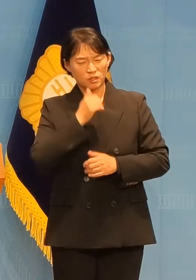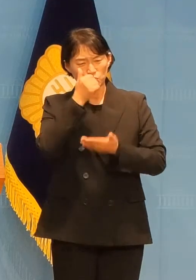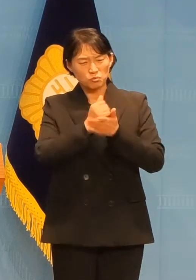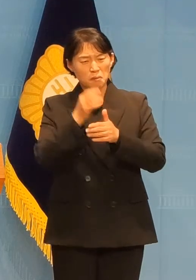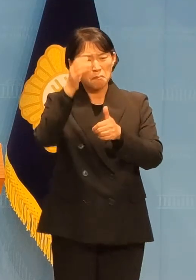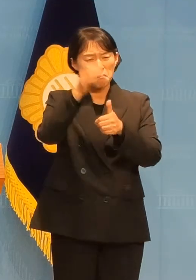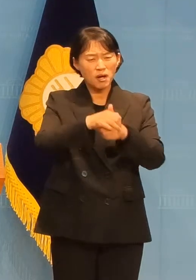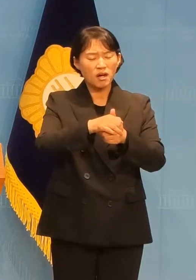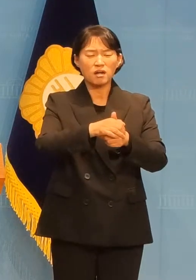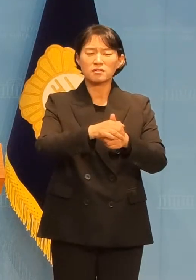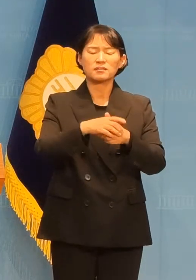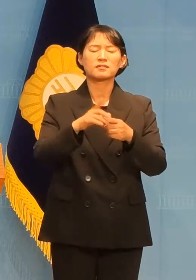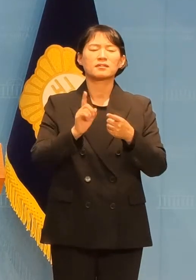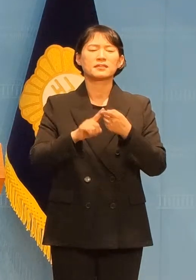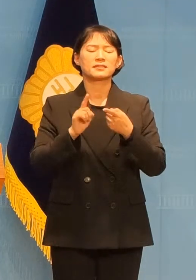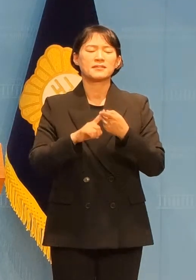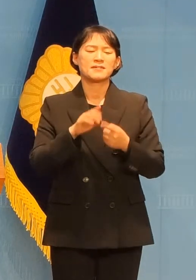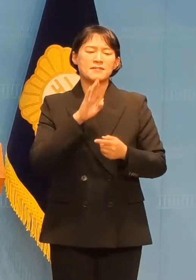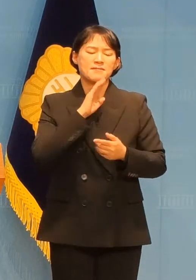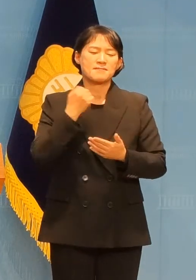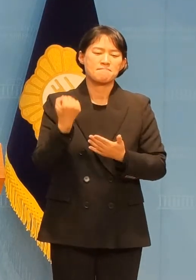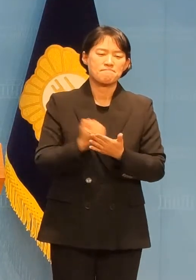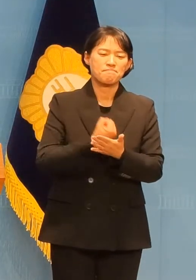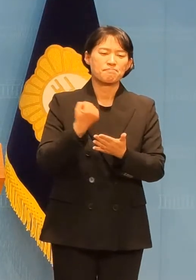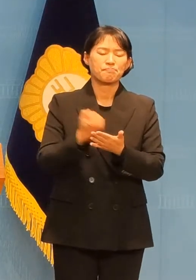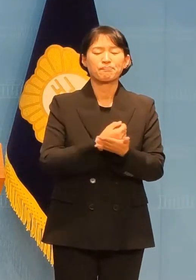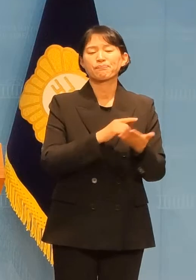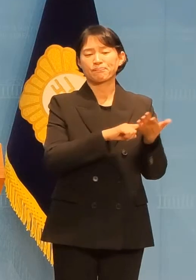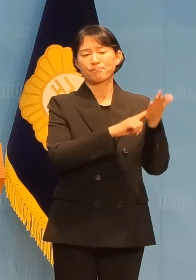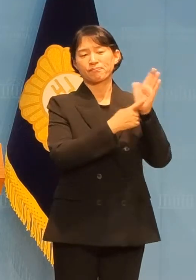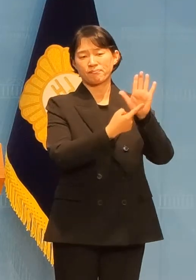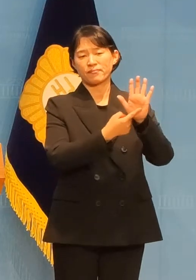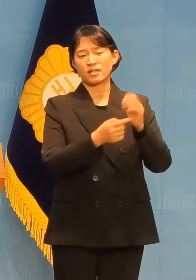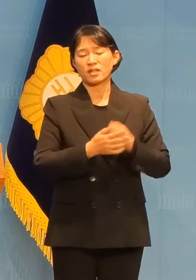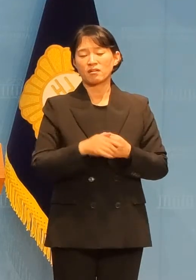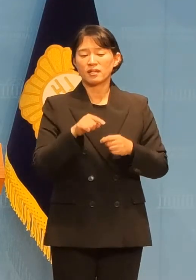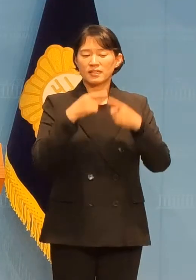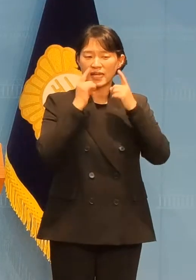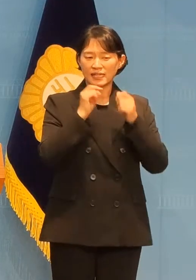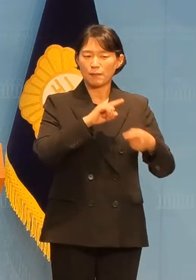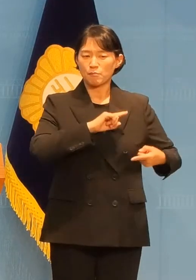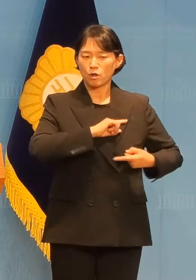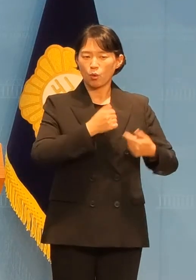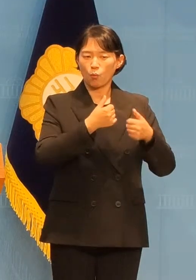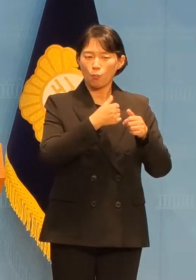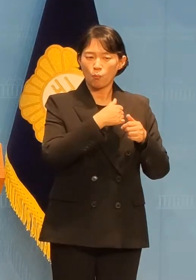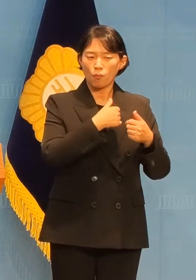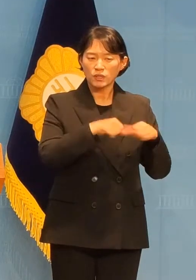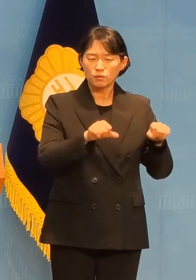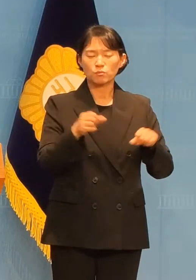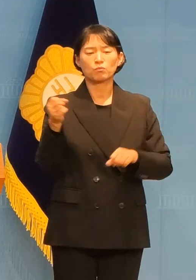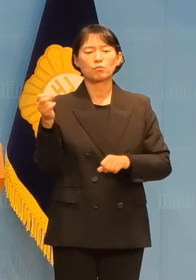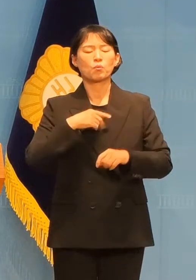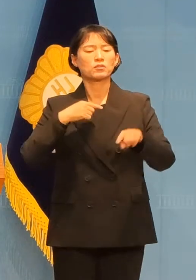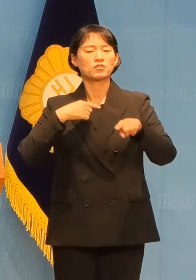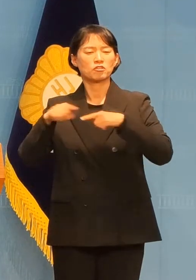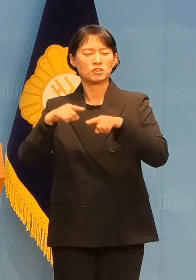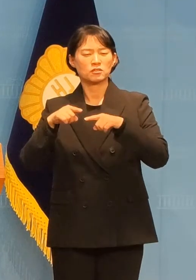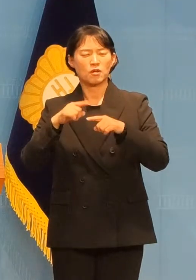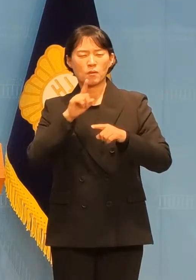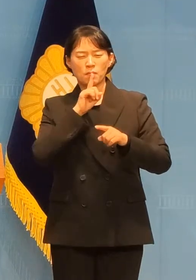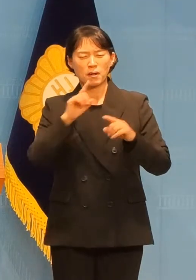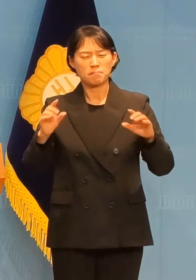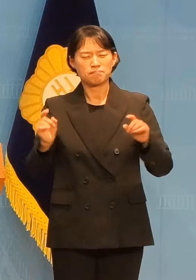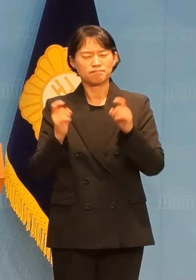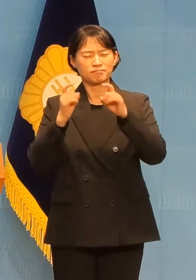점에 대해서 깊은 유감을 표합니다. 이는 개인의 명예훼손을 넘어 정치적 논쟁